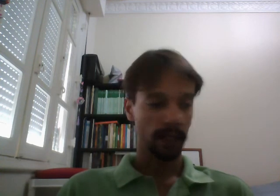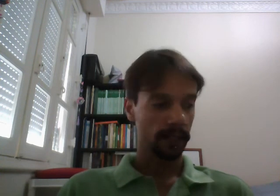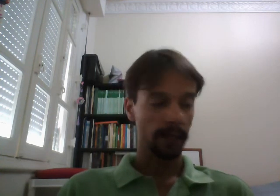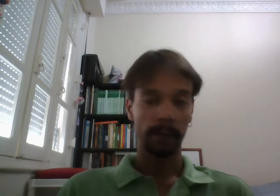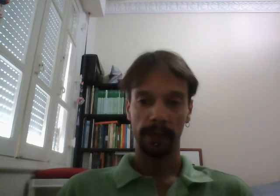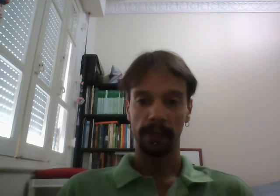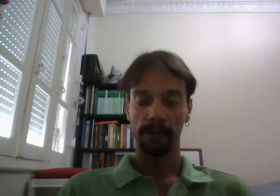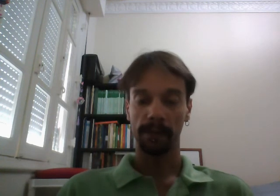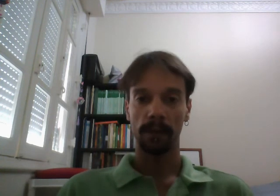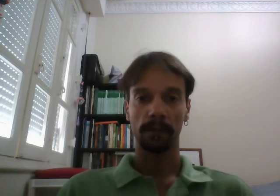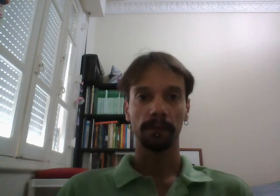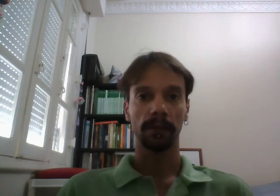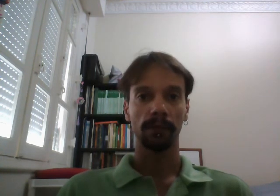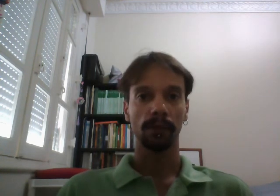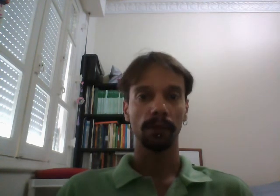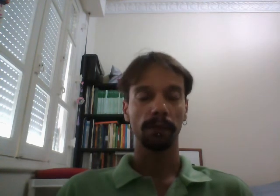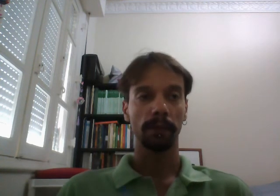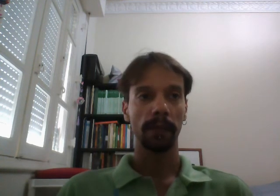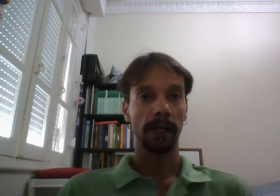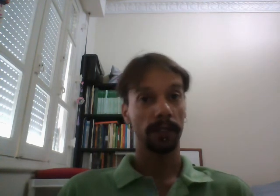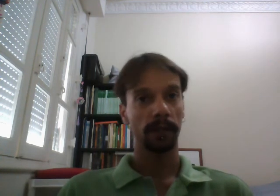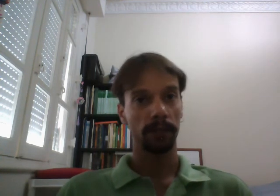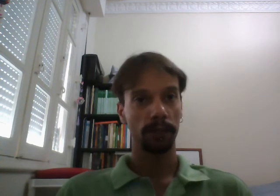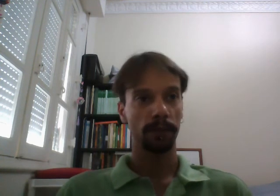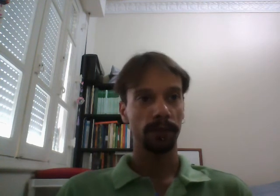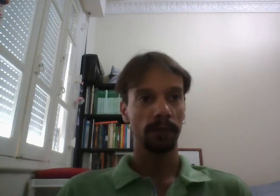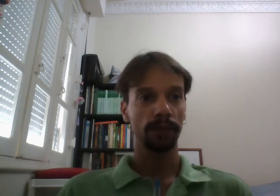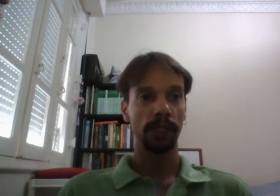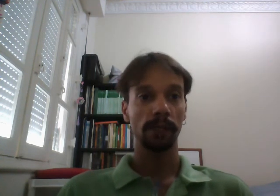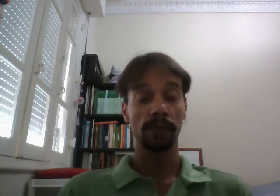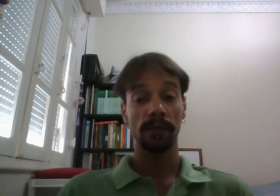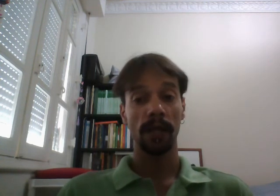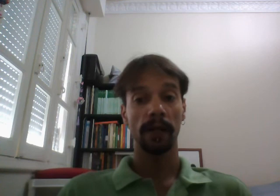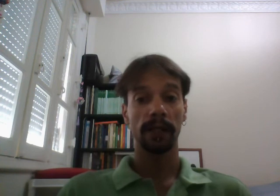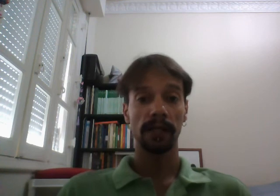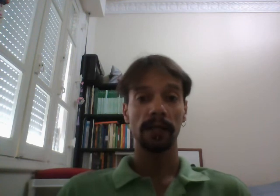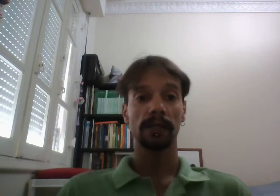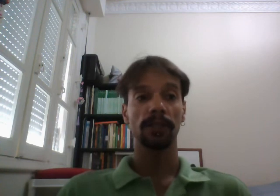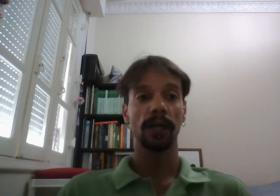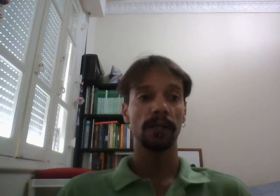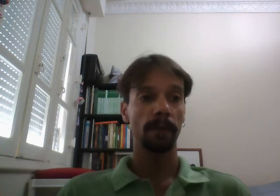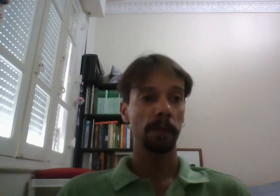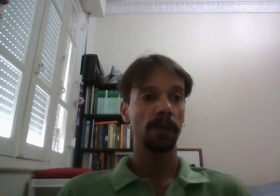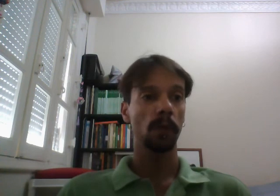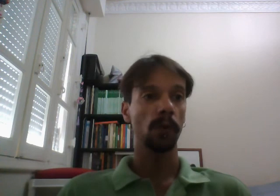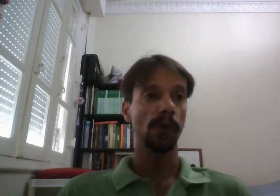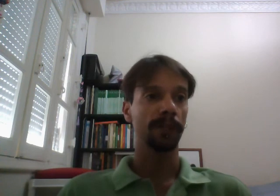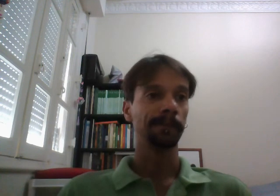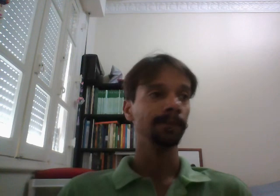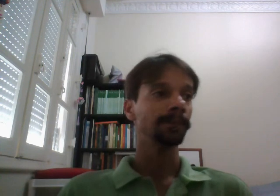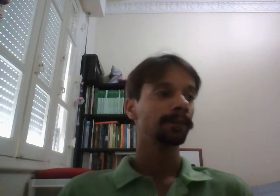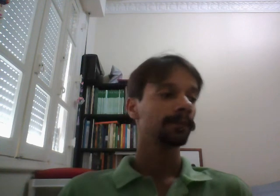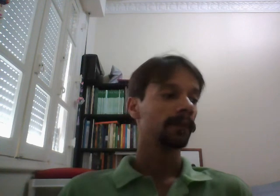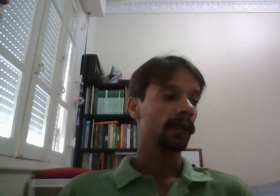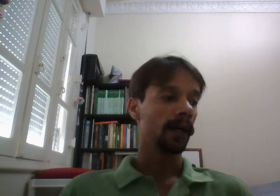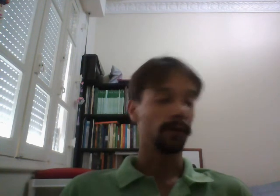na casa da mamãe é um tanto quanto problemática. A gente pode dar um jeito, mas o ideal era que essa lista chegasse para mim hoje. Tá?